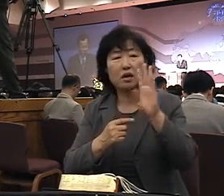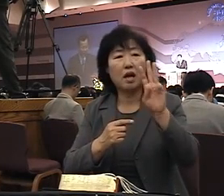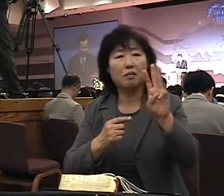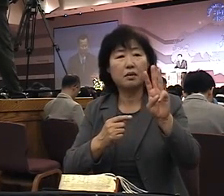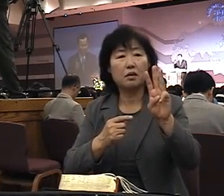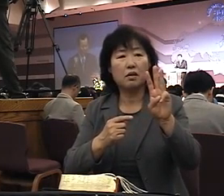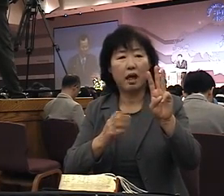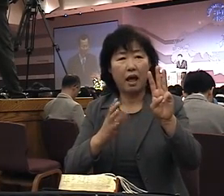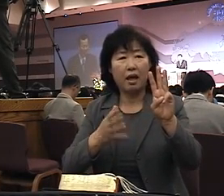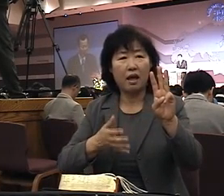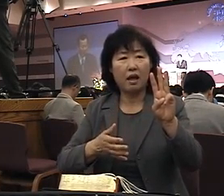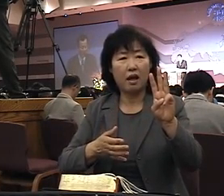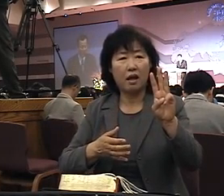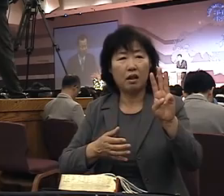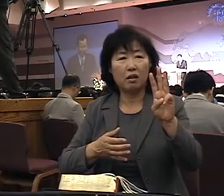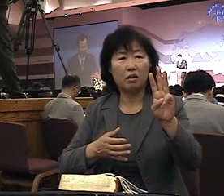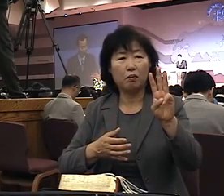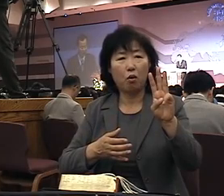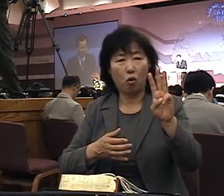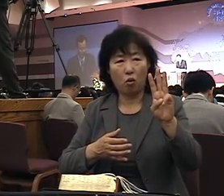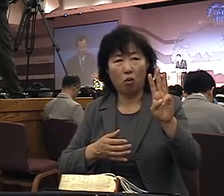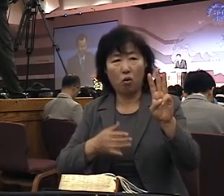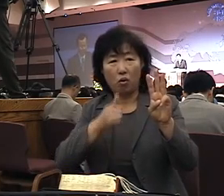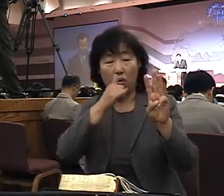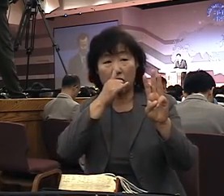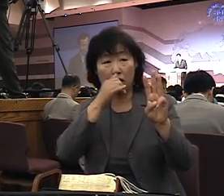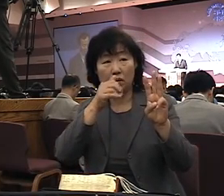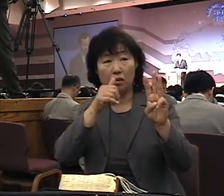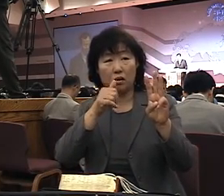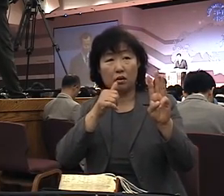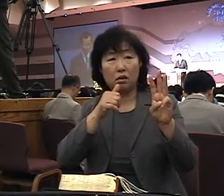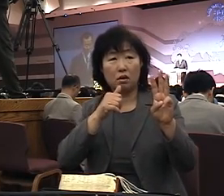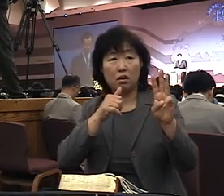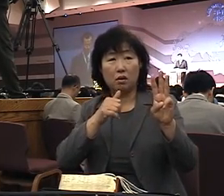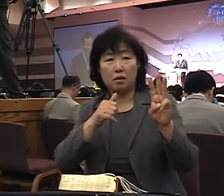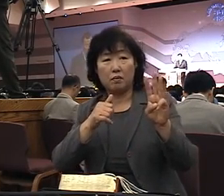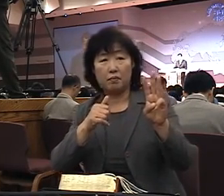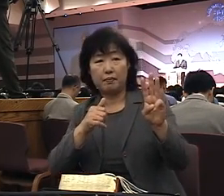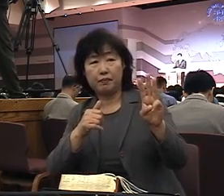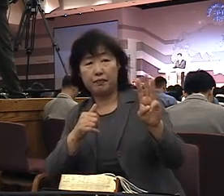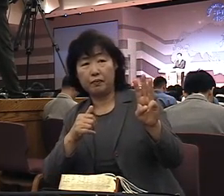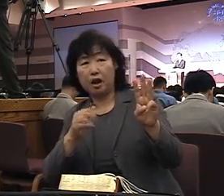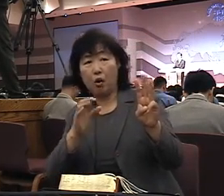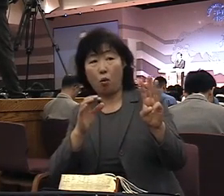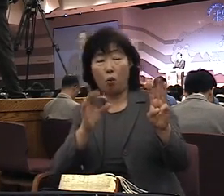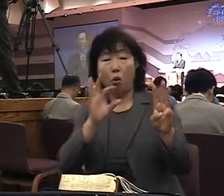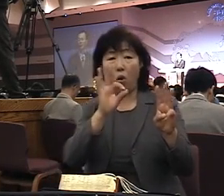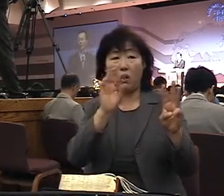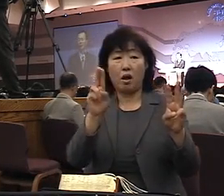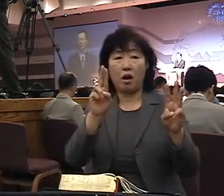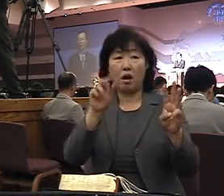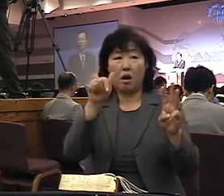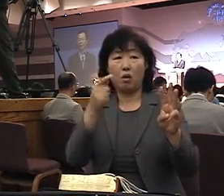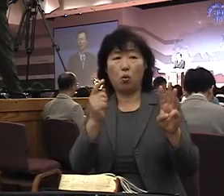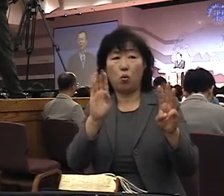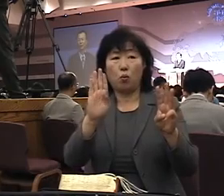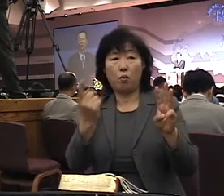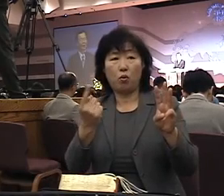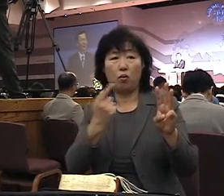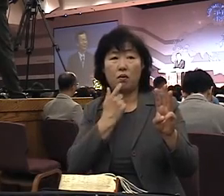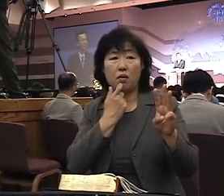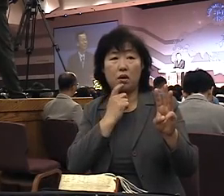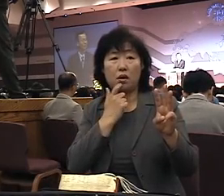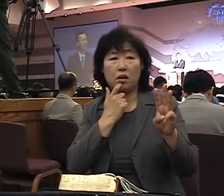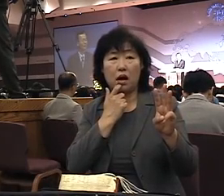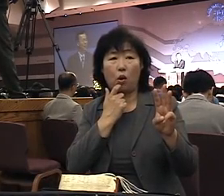보니까 유다는 다말에게서 페레스와 세레를 낳고 페레스는 헤스로를 낳고 헤스로는 람을